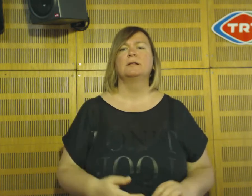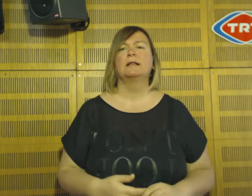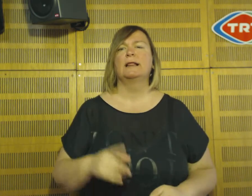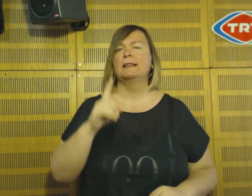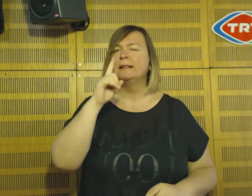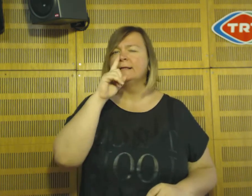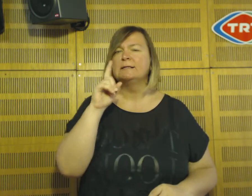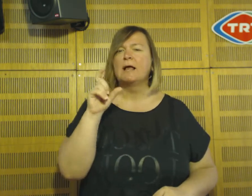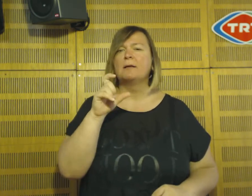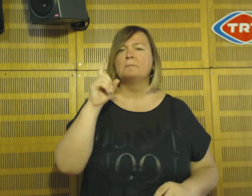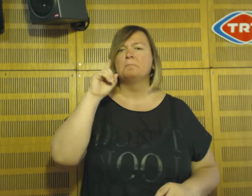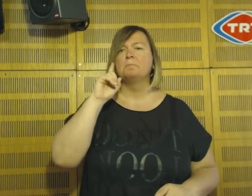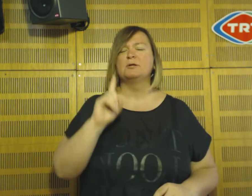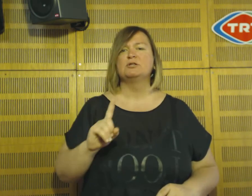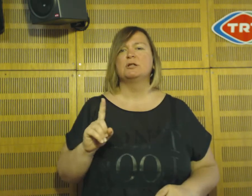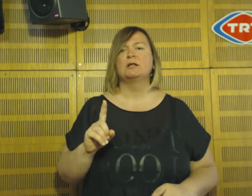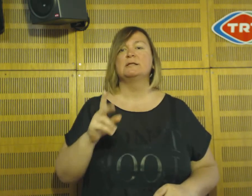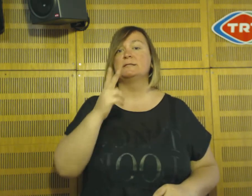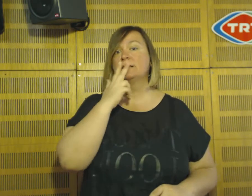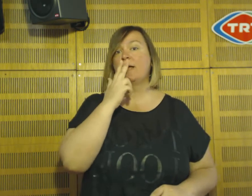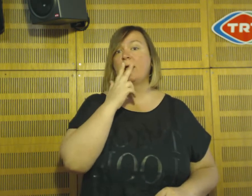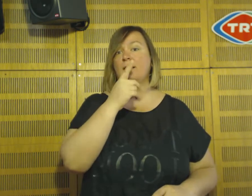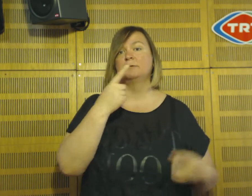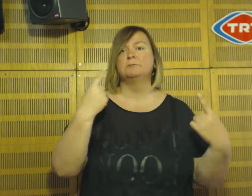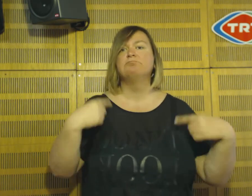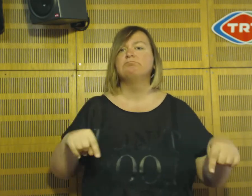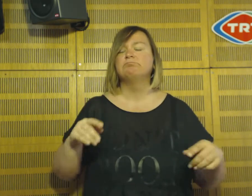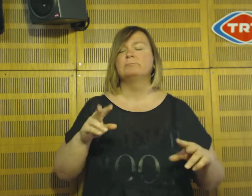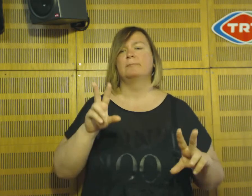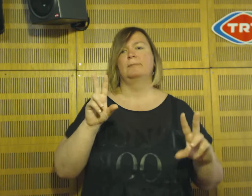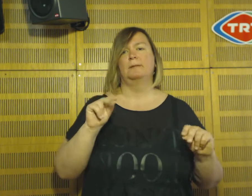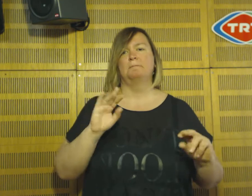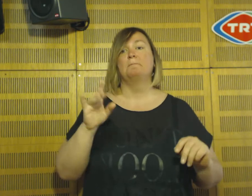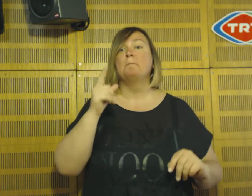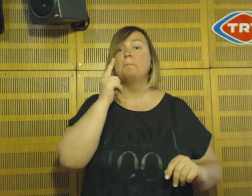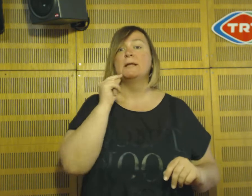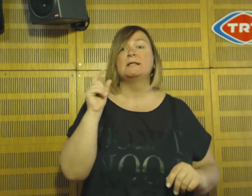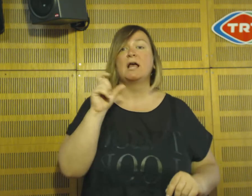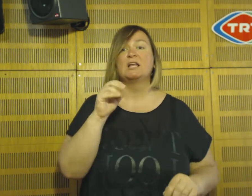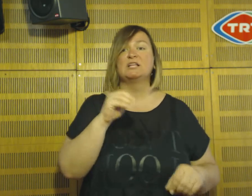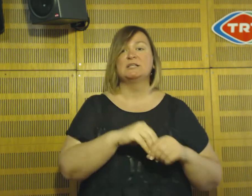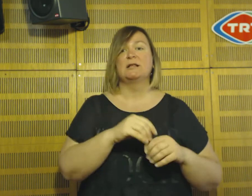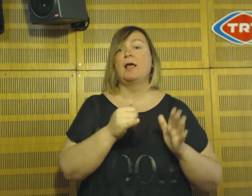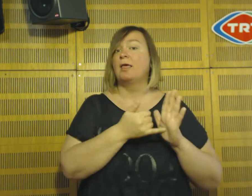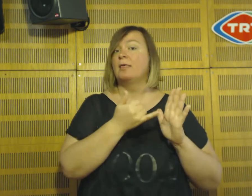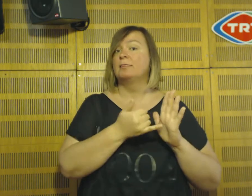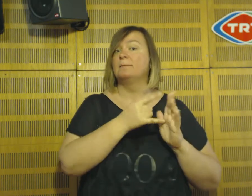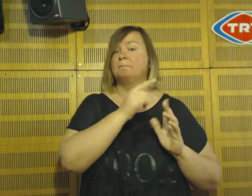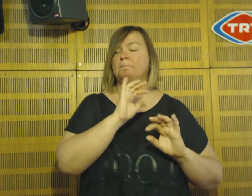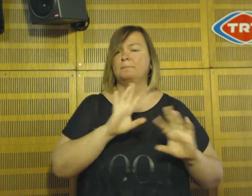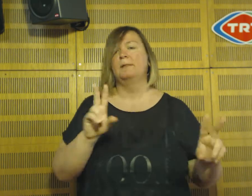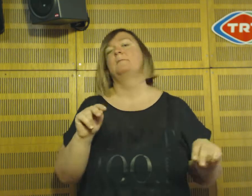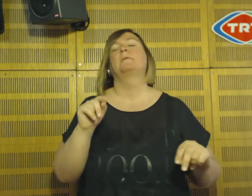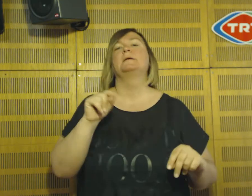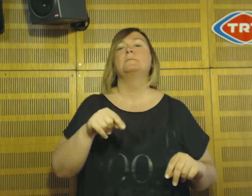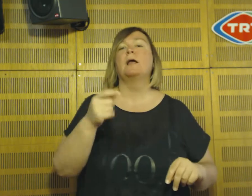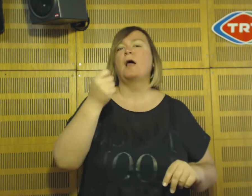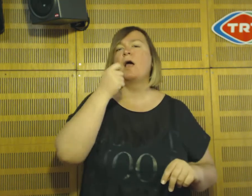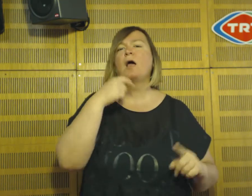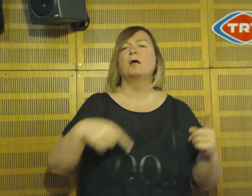ayının başında Samsun'da mülakatlarımızı tamamladık. Mayıs ayı içerisinde Antep'te tamamladık ve şu anda Ankara'ya topladık